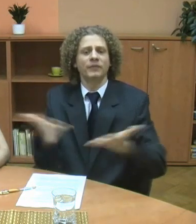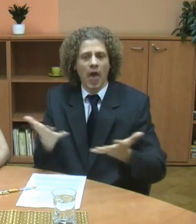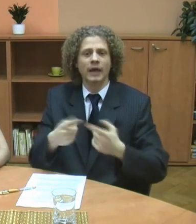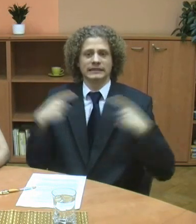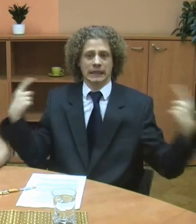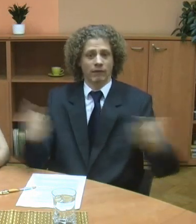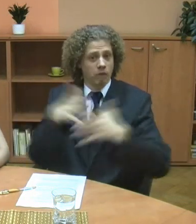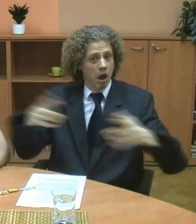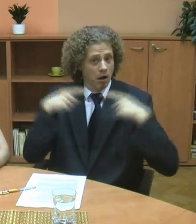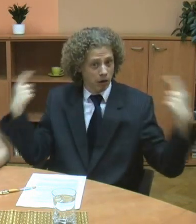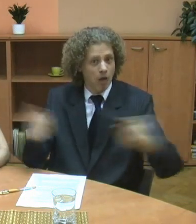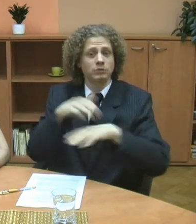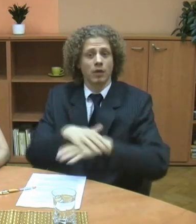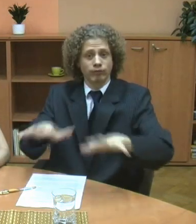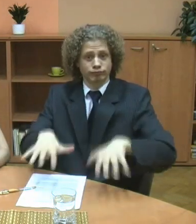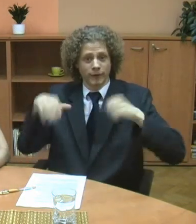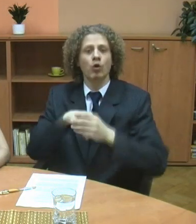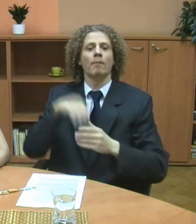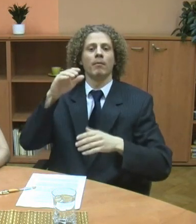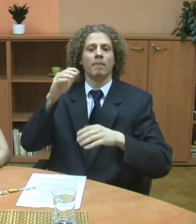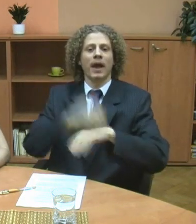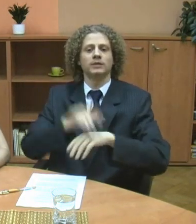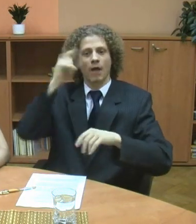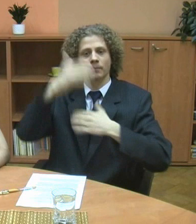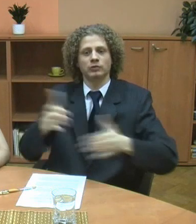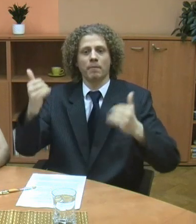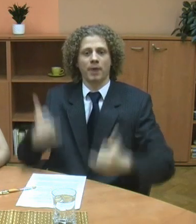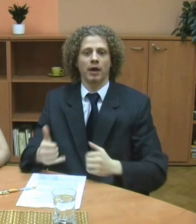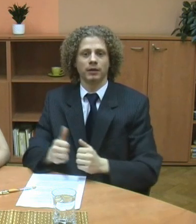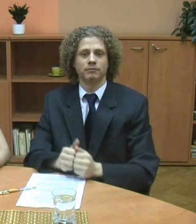síni magistrátu hlavního města Prahy.